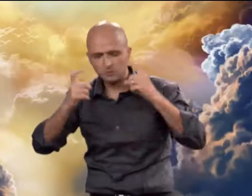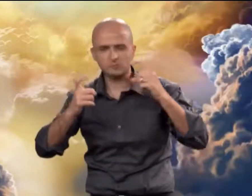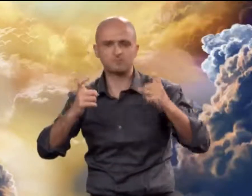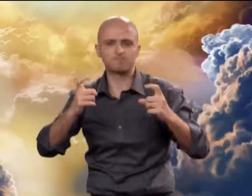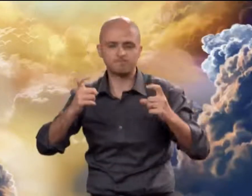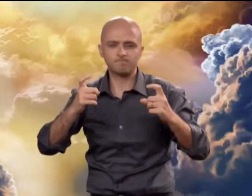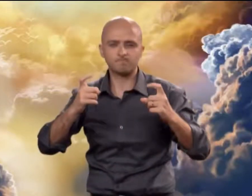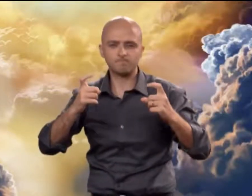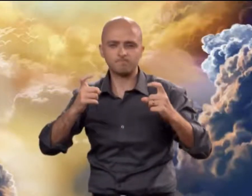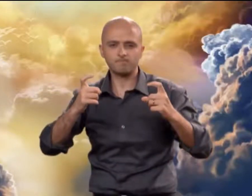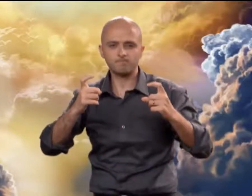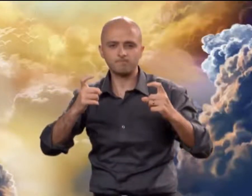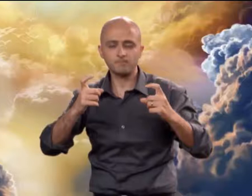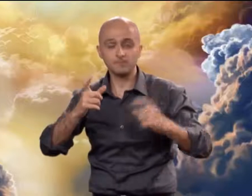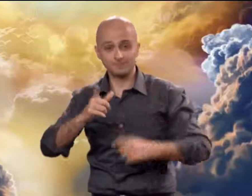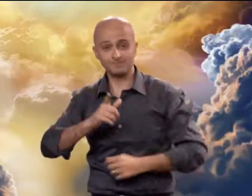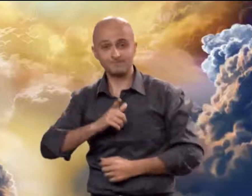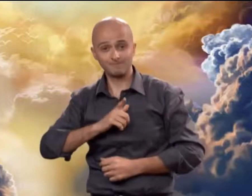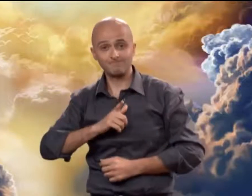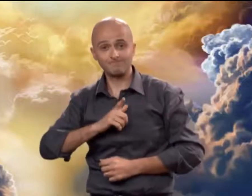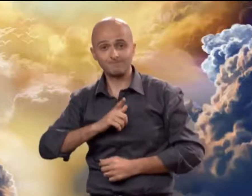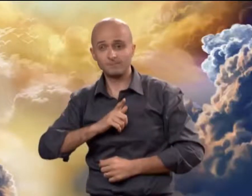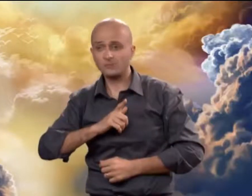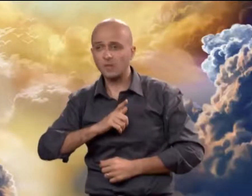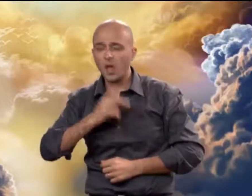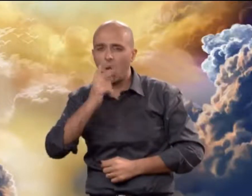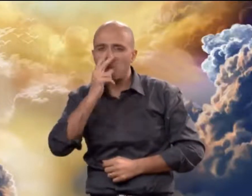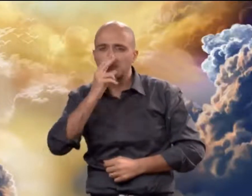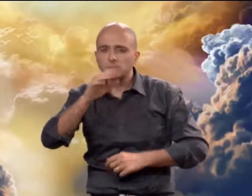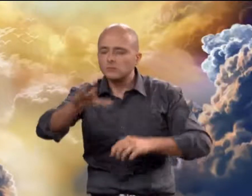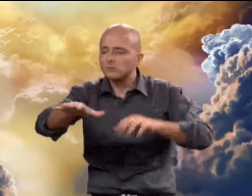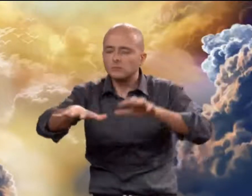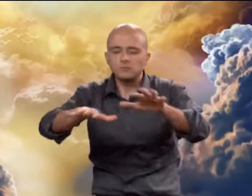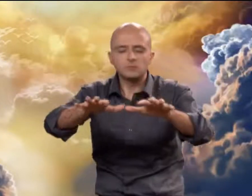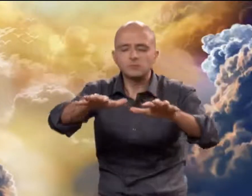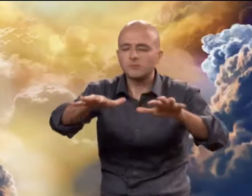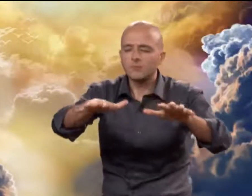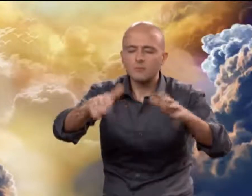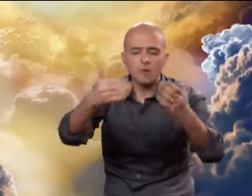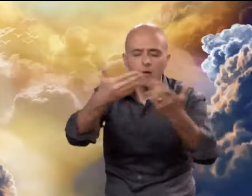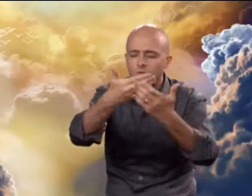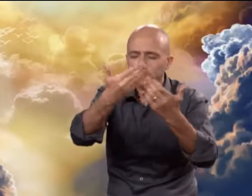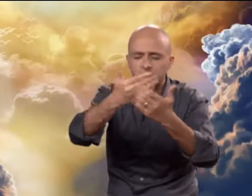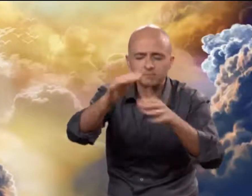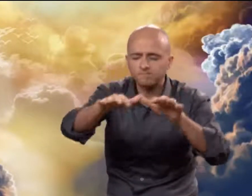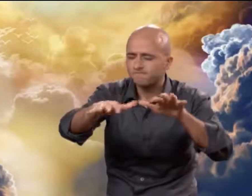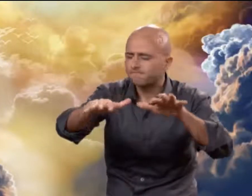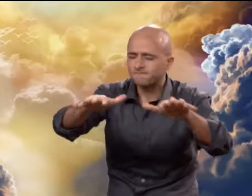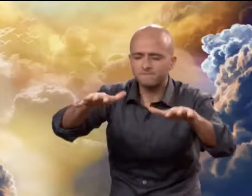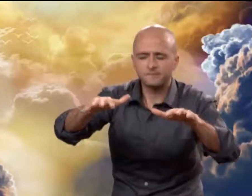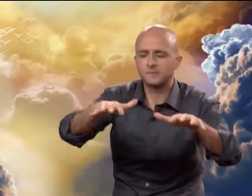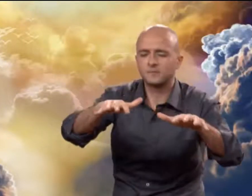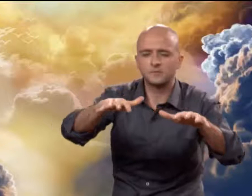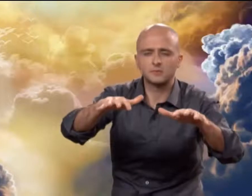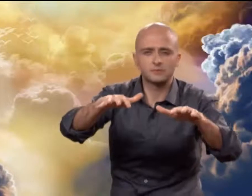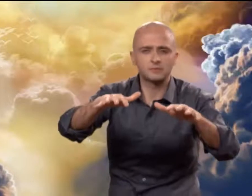para casa. Os viajantes acolhiam-se à fazenda mais próxima. O que acontecerá? Indagaram todos os lábios